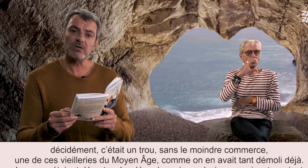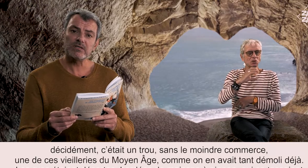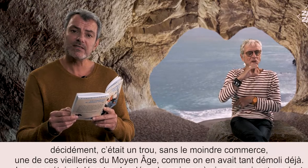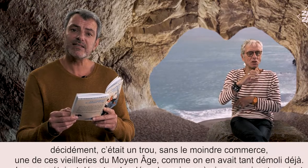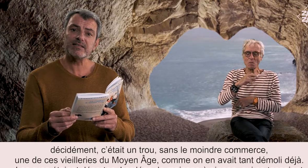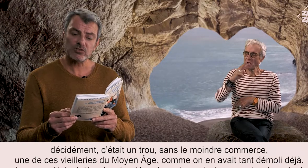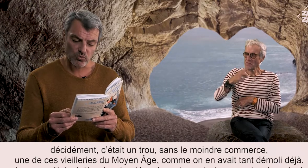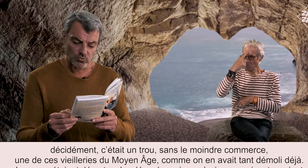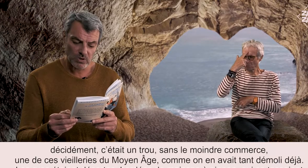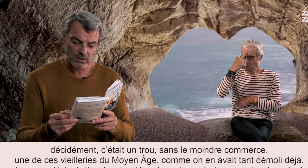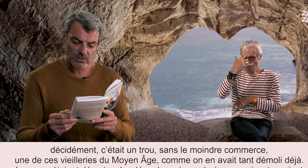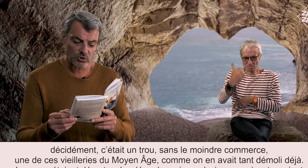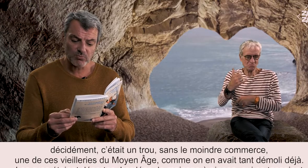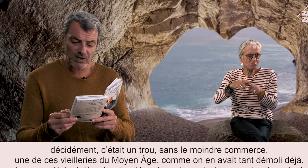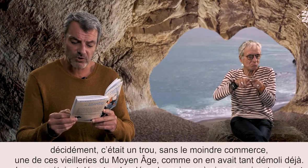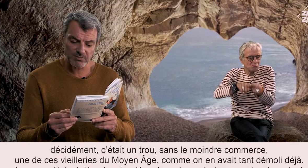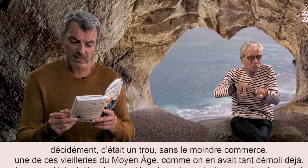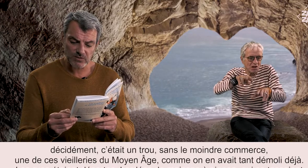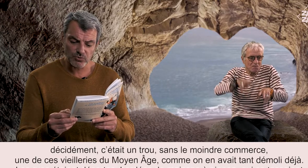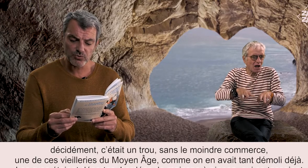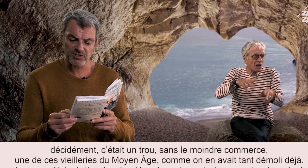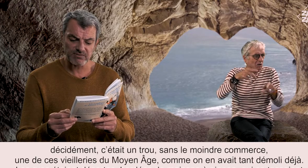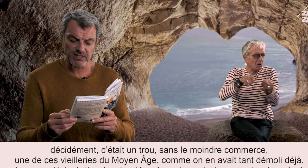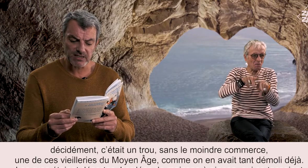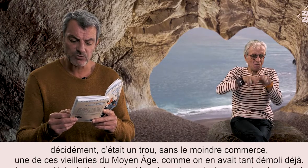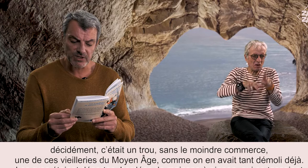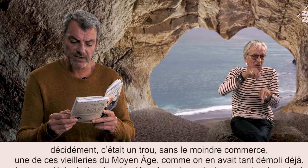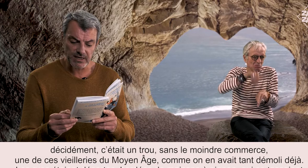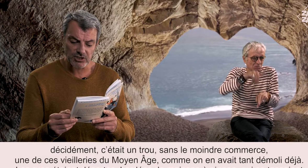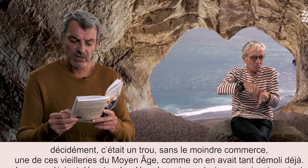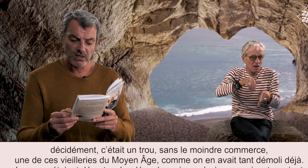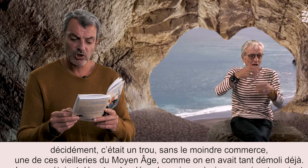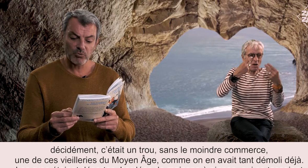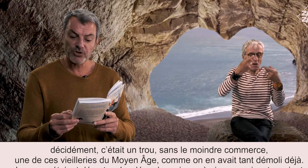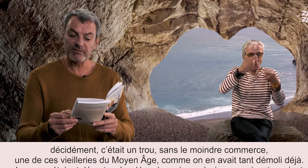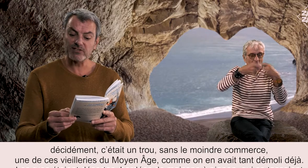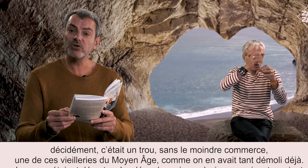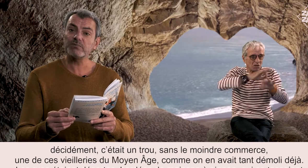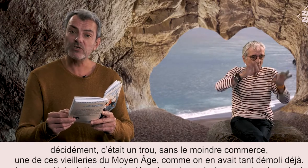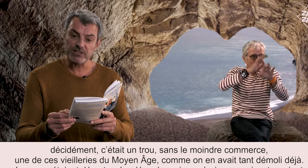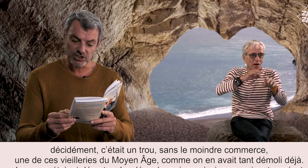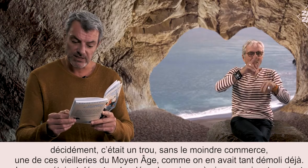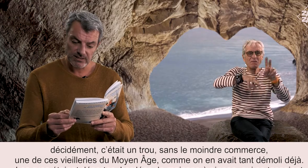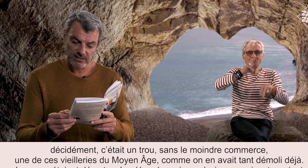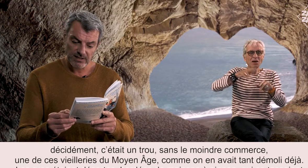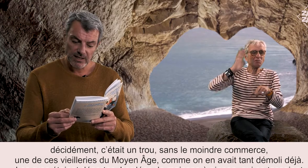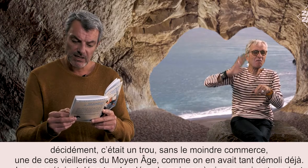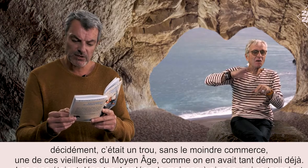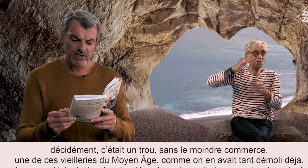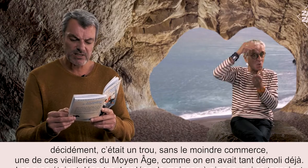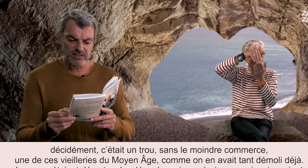Décidément, c'était un trou sans le moindre commerce, une de ces vieilleries du Moyen Âge comme on en avait tant démoli déjà.